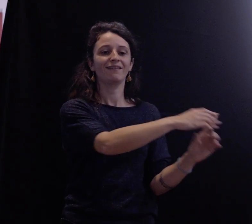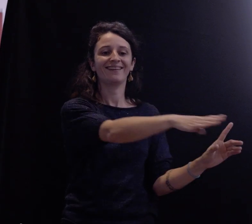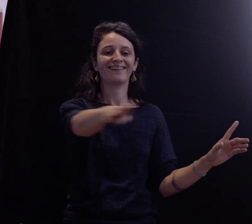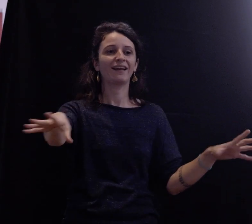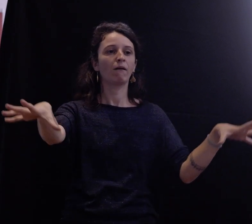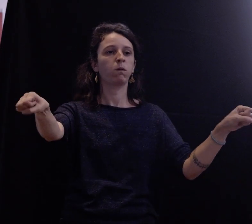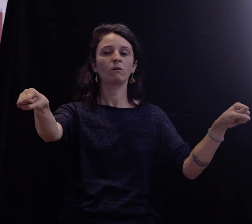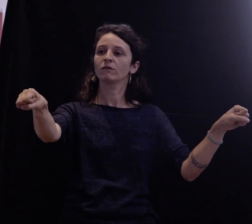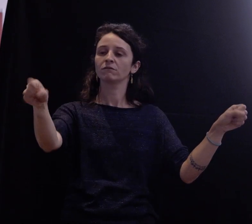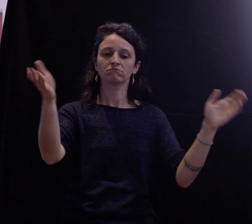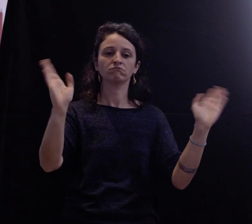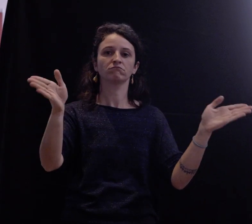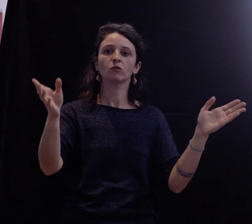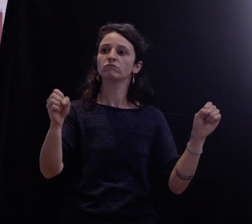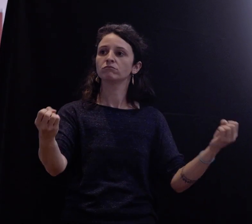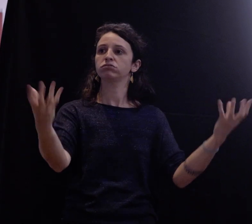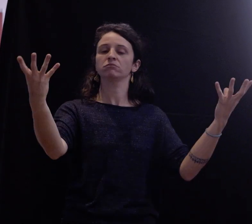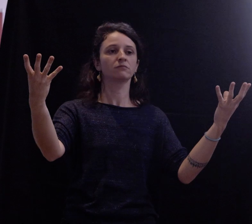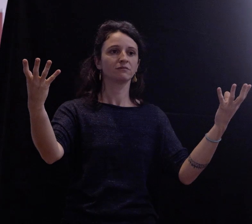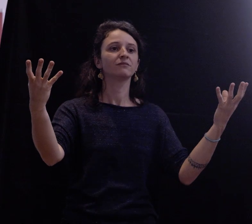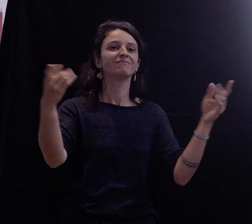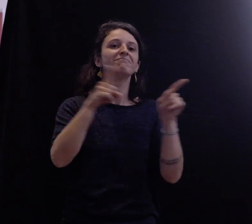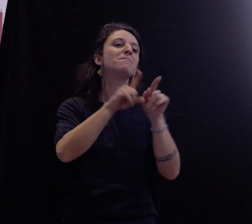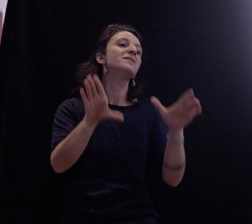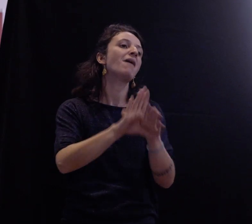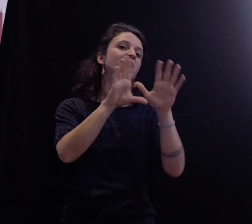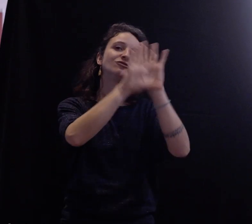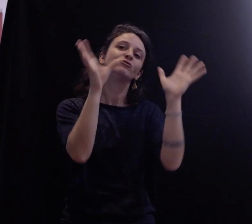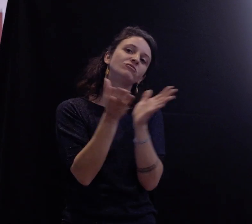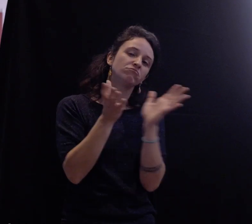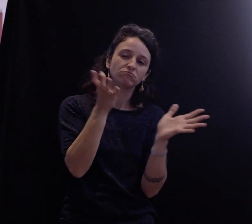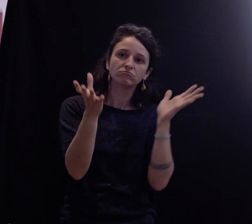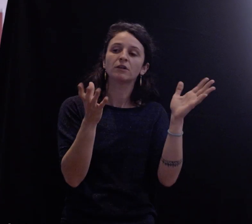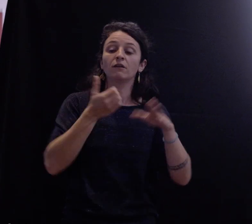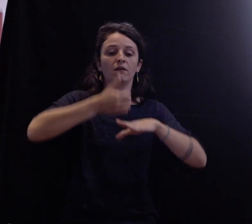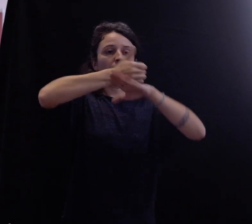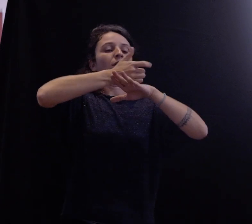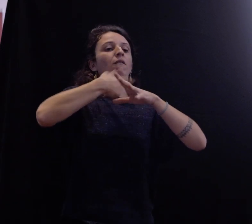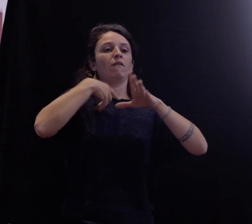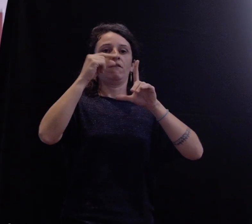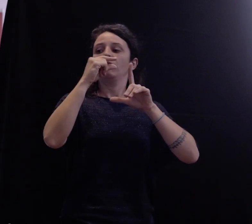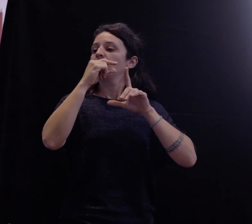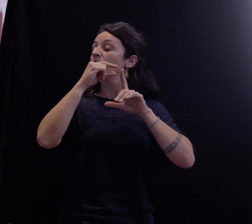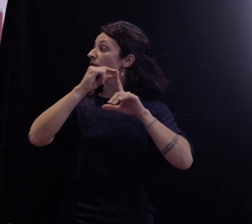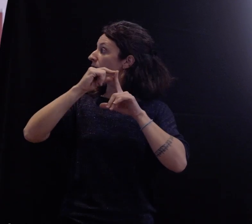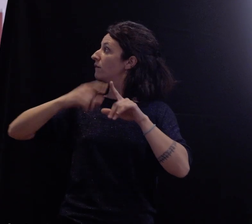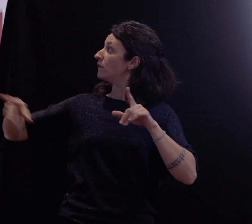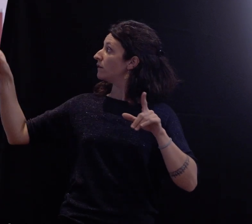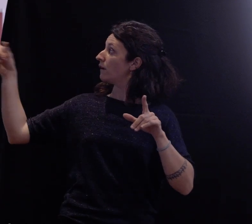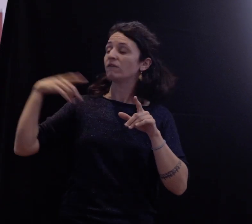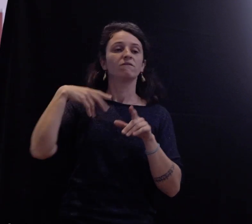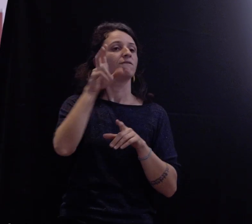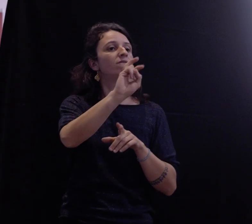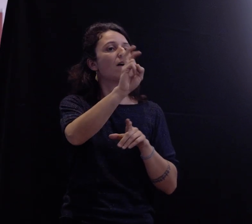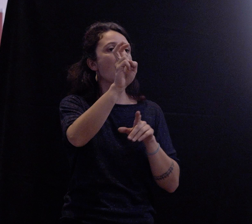de c'est le maître d'orchestre. Il dit quelles autres machines doivent être allumées et doivent être éteintes. Là, ce schéma, à droite, vous avez en vert pour